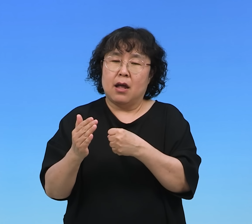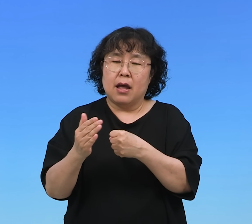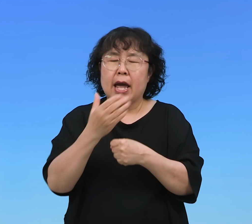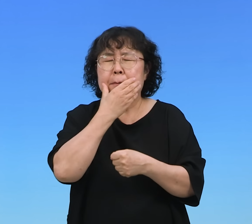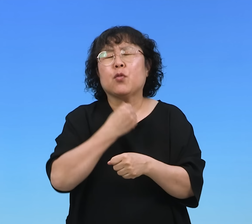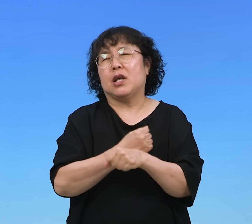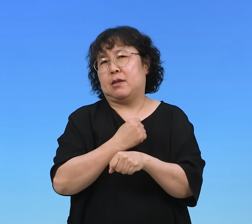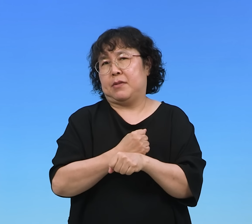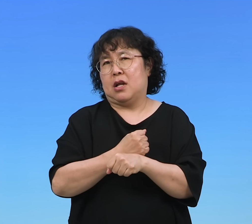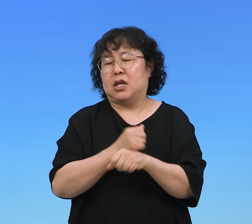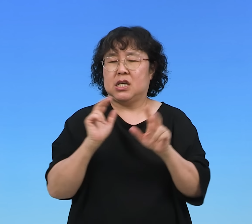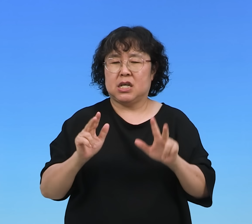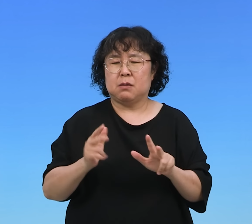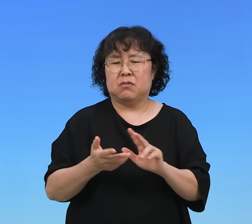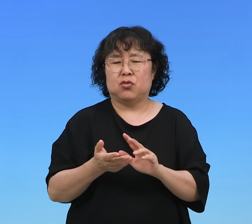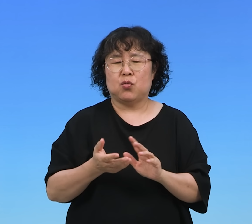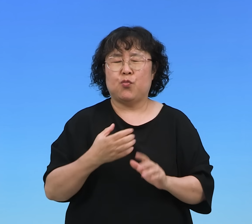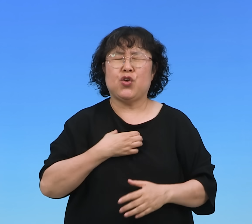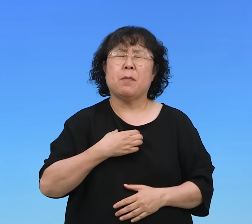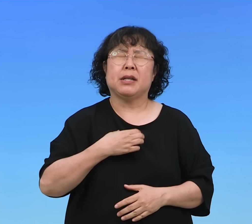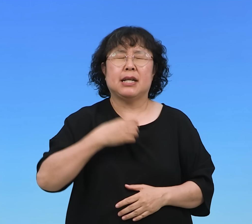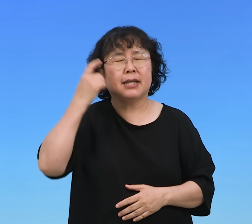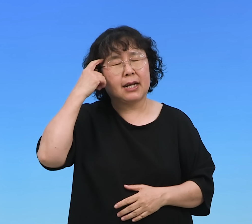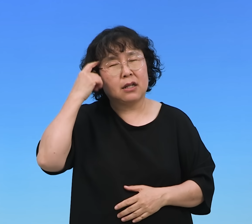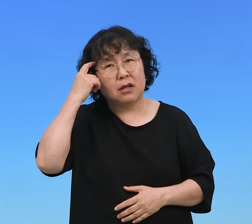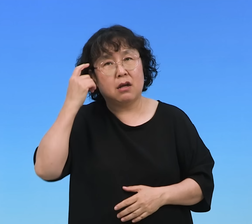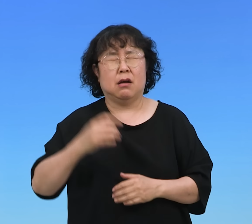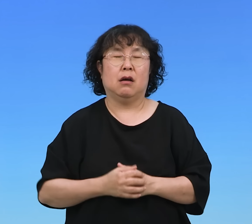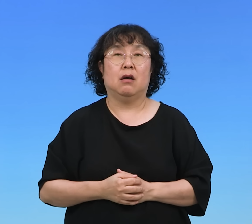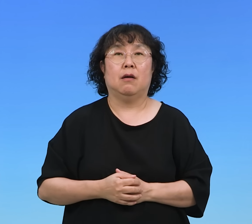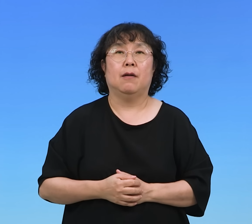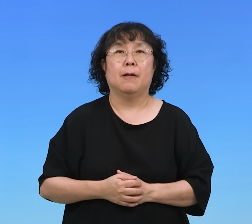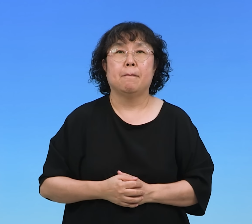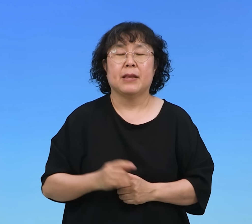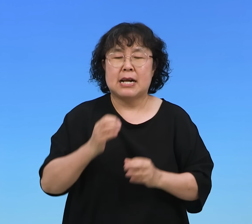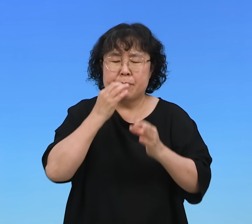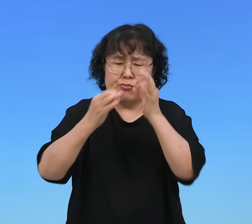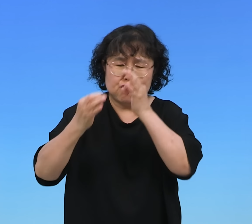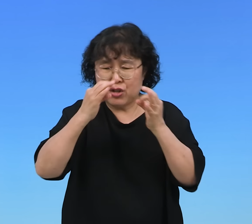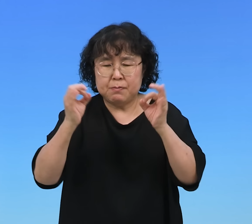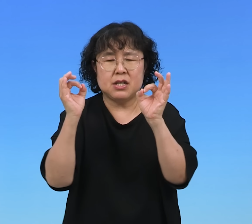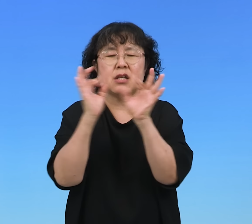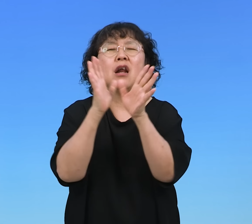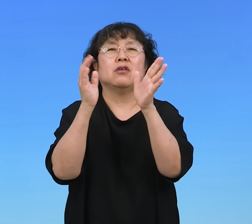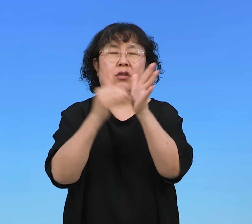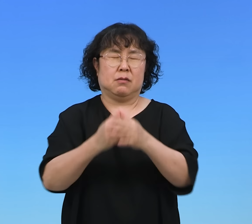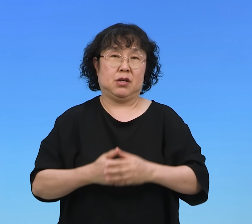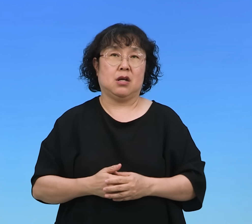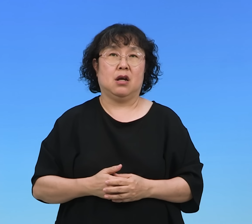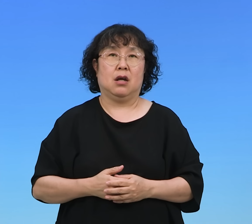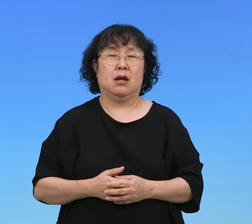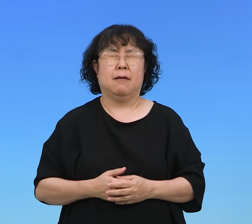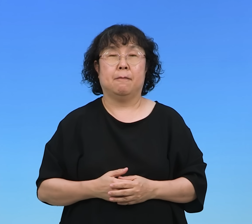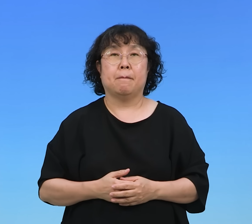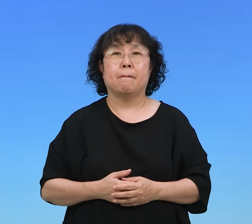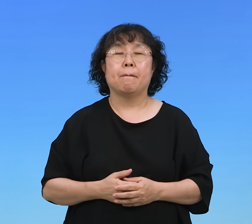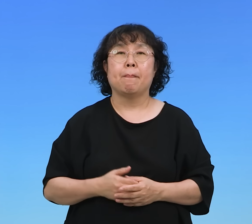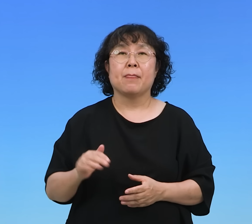위기예요. 야성이 안 보여요. 여러분 모 교회라고는 우리가 열정을